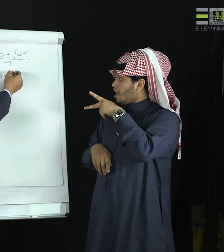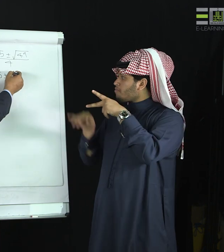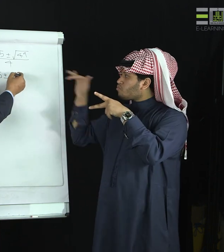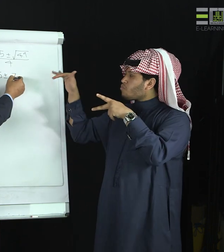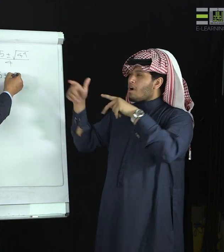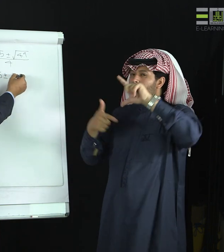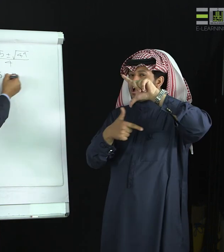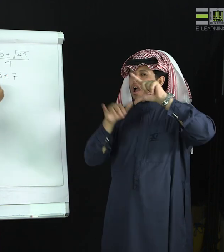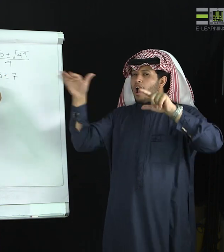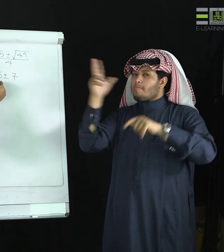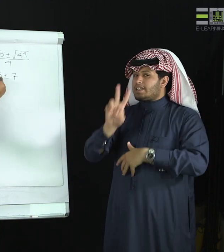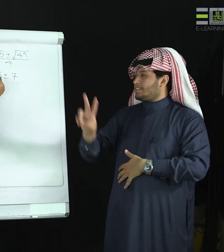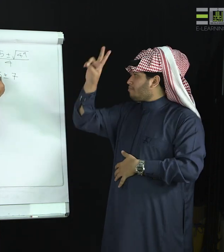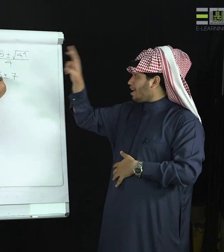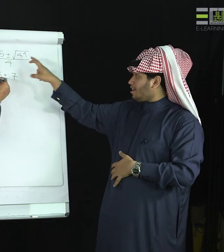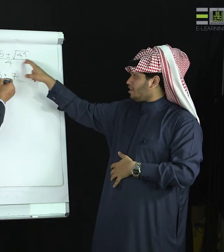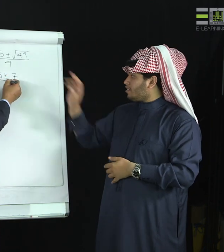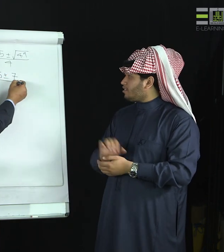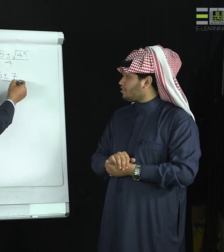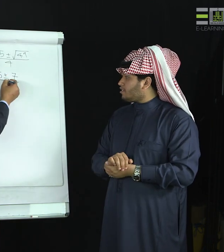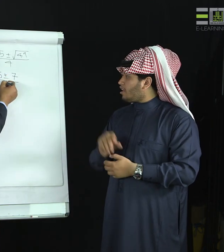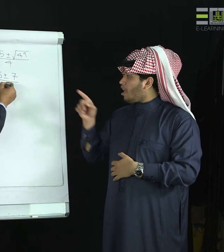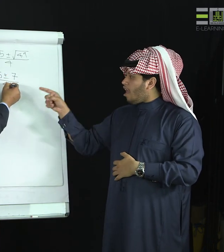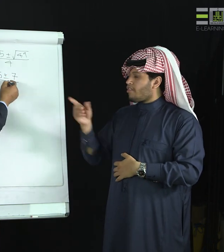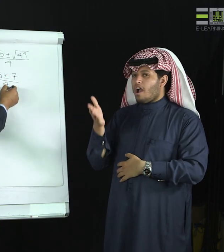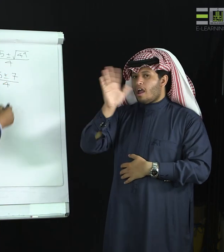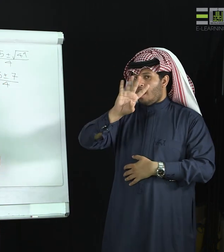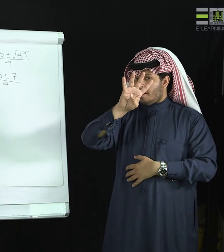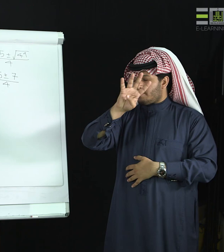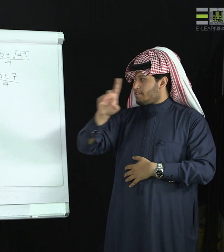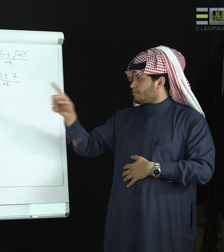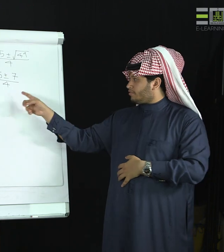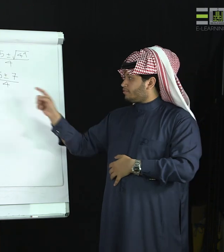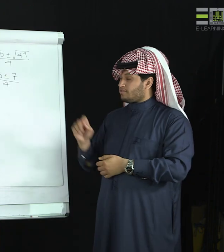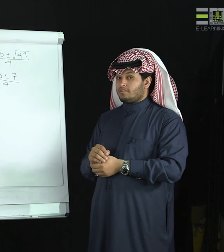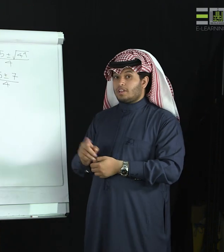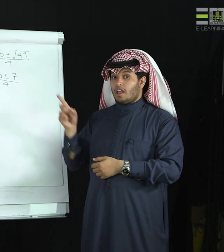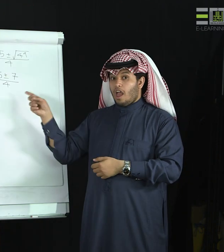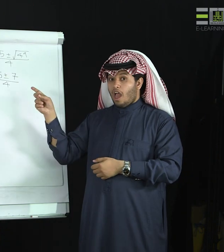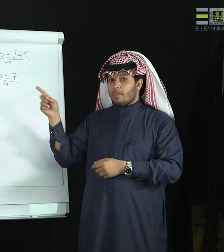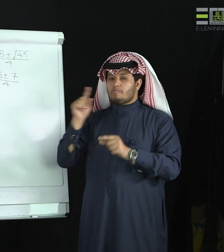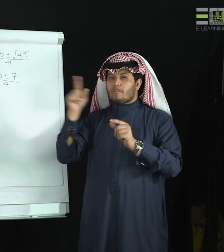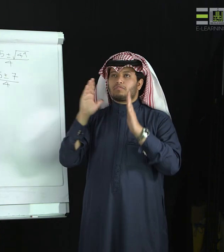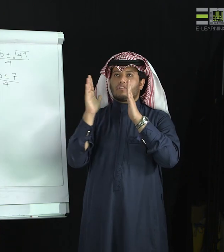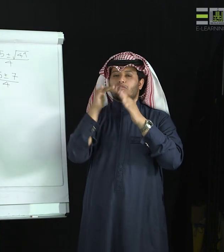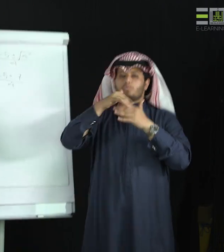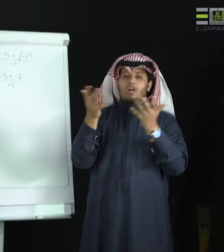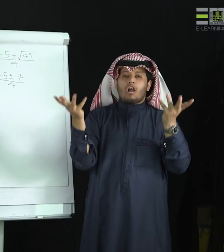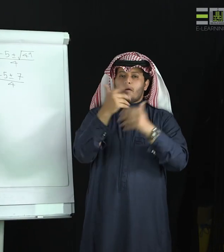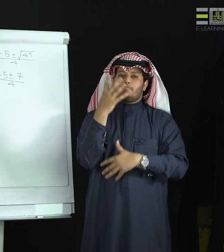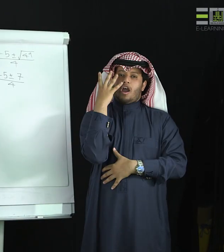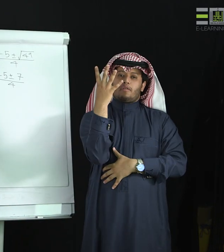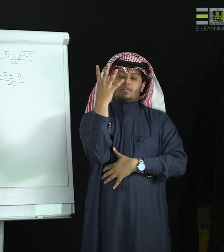هو 7 على 4. احنا قلنا دي معادلة تربيعية هتكون لها قيمتين،